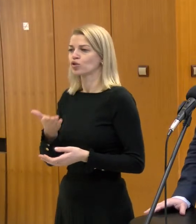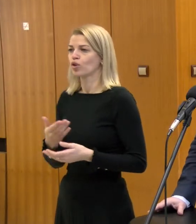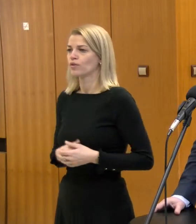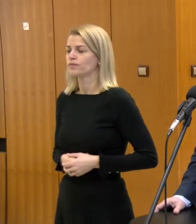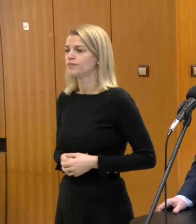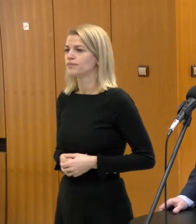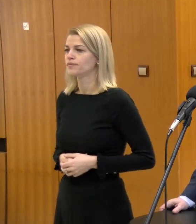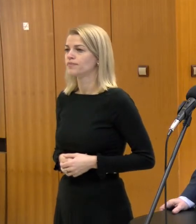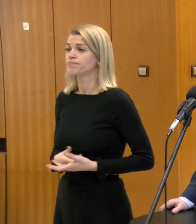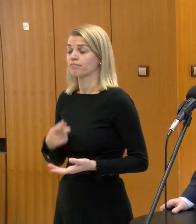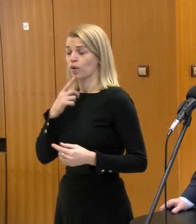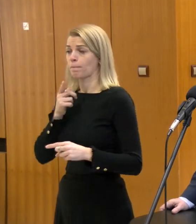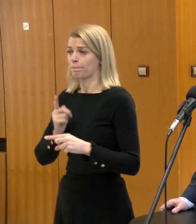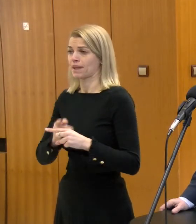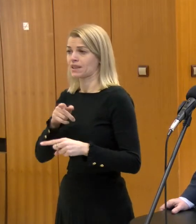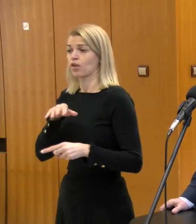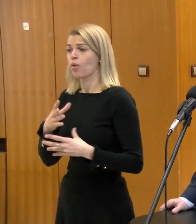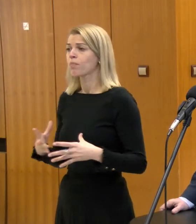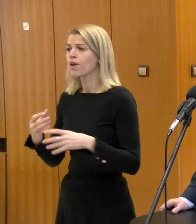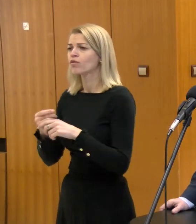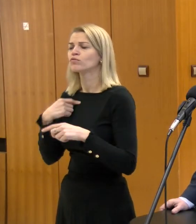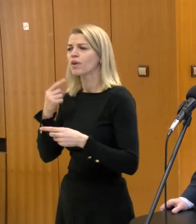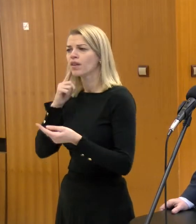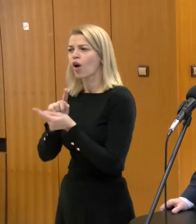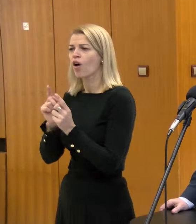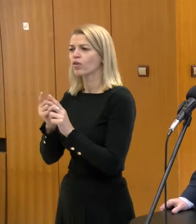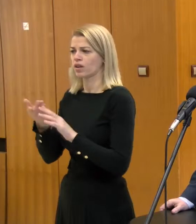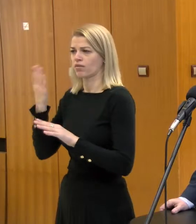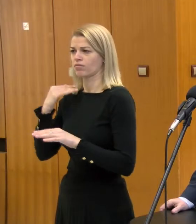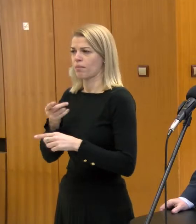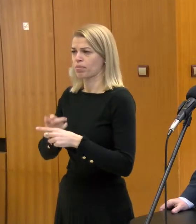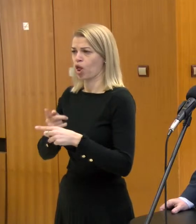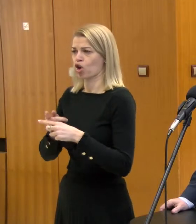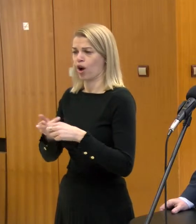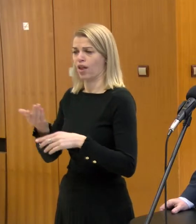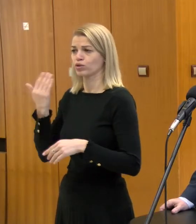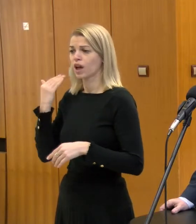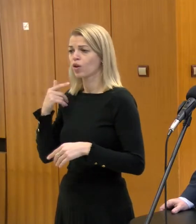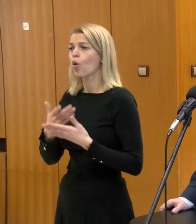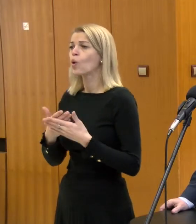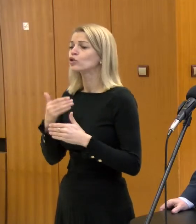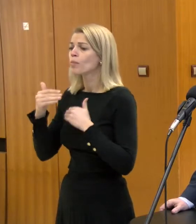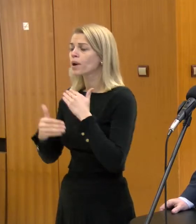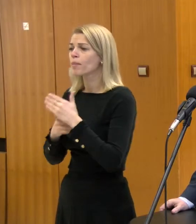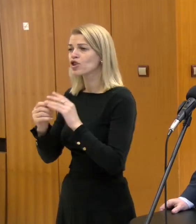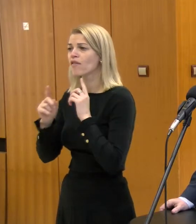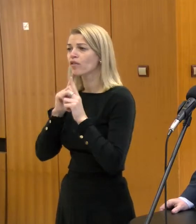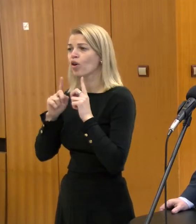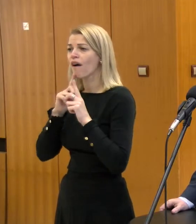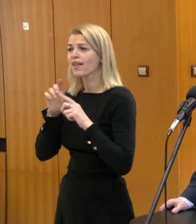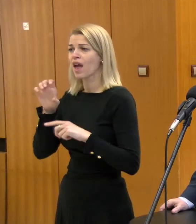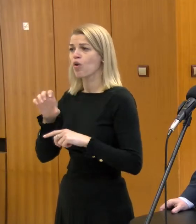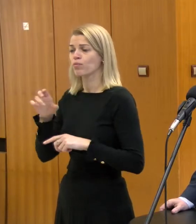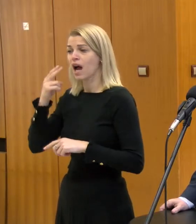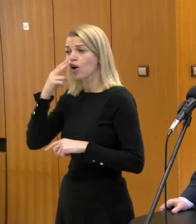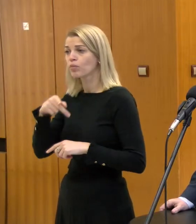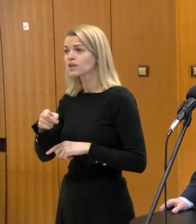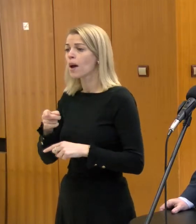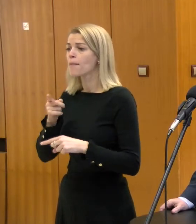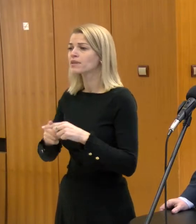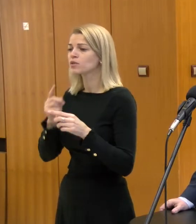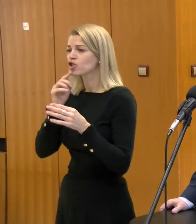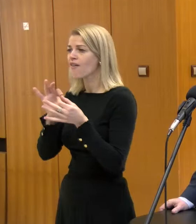áno, máme to presne. To je ten balík, ktorý sme dohodli asi pred pol rokom. A my už priebežne sme v rokovaní s Európskou komisiou o